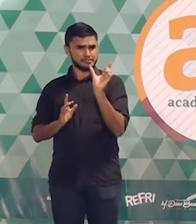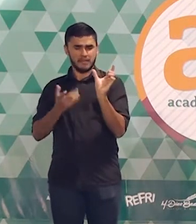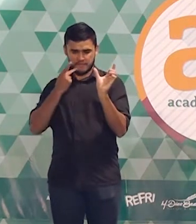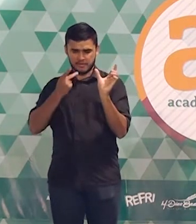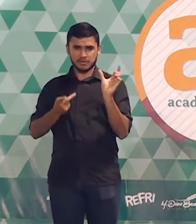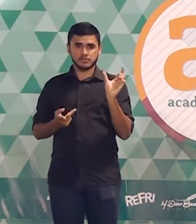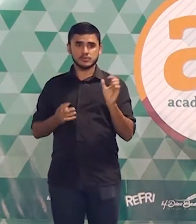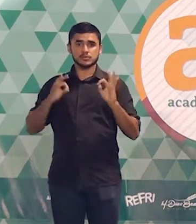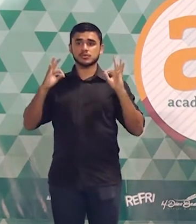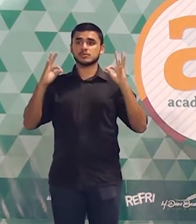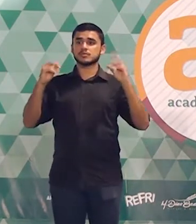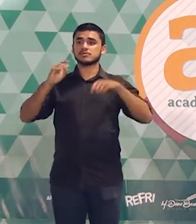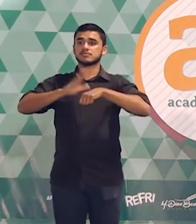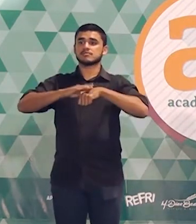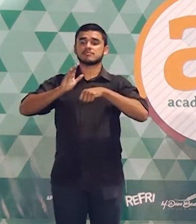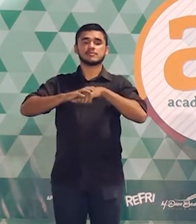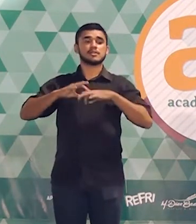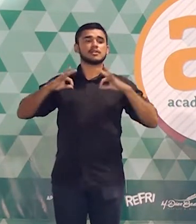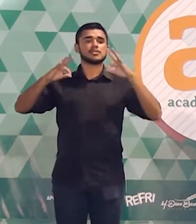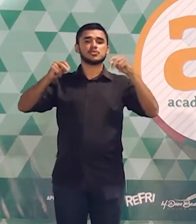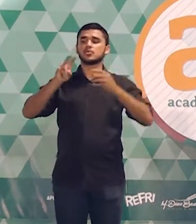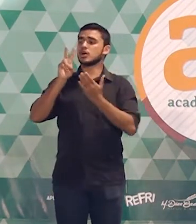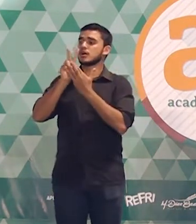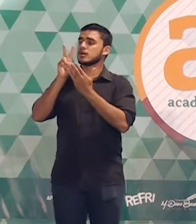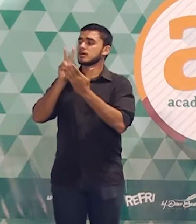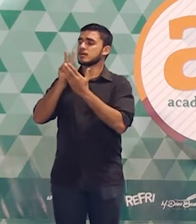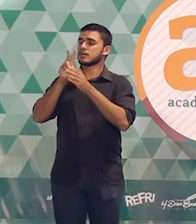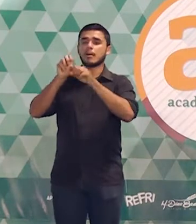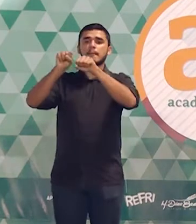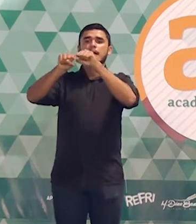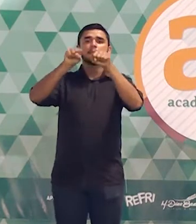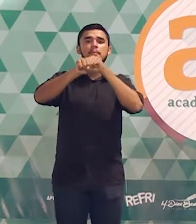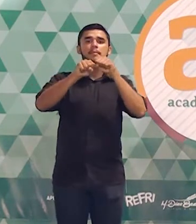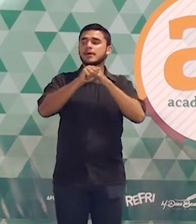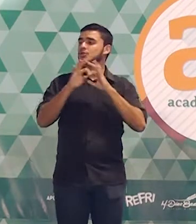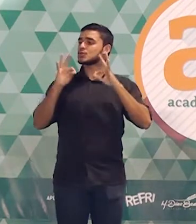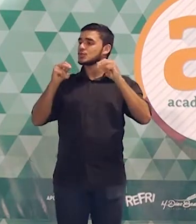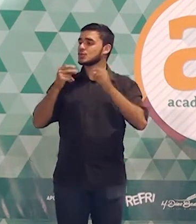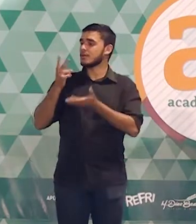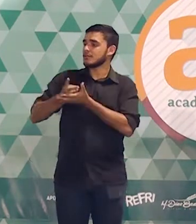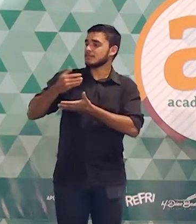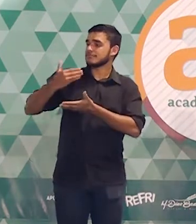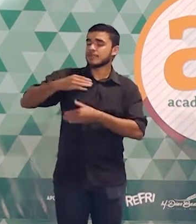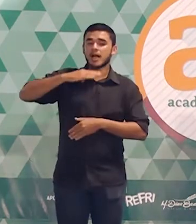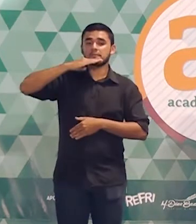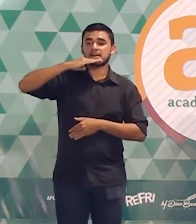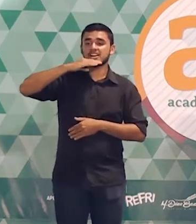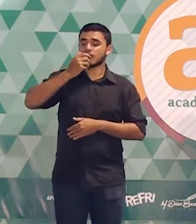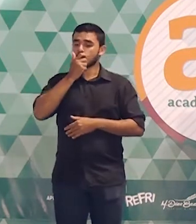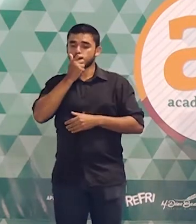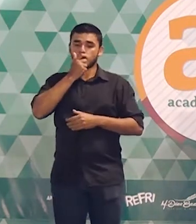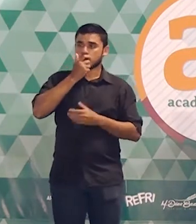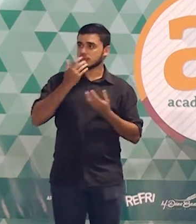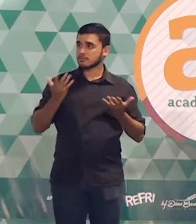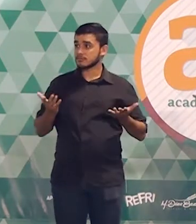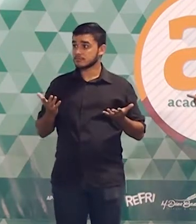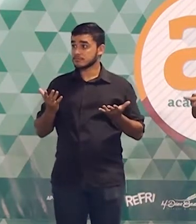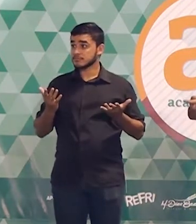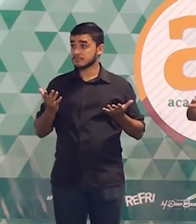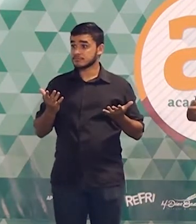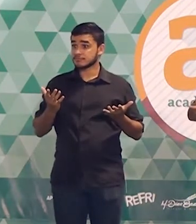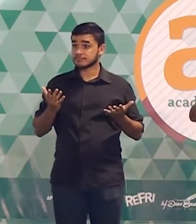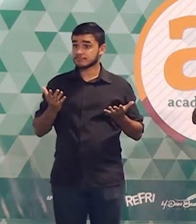só de tanga, sem se preocupar com o Enem, matando capivara e chupando manga. Mas não, chegaram,